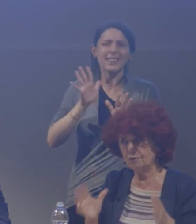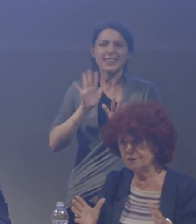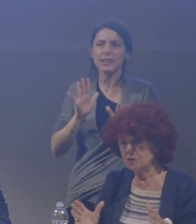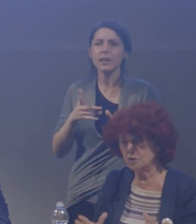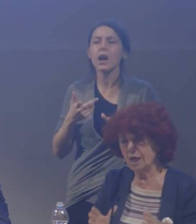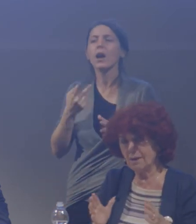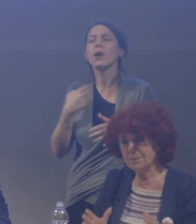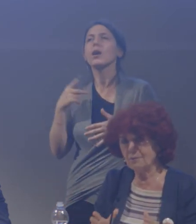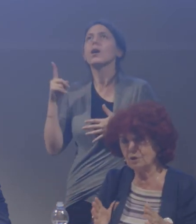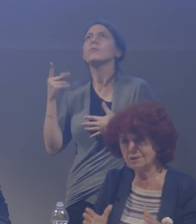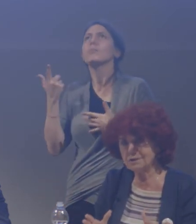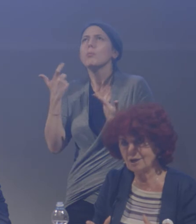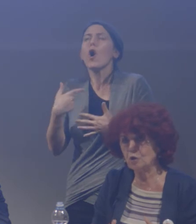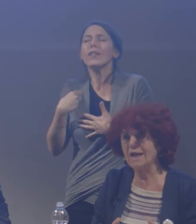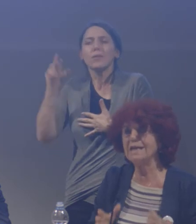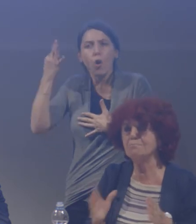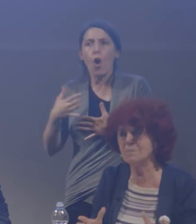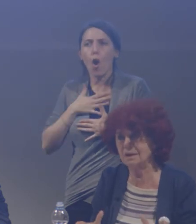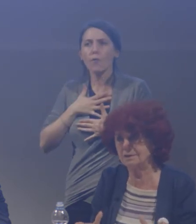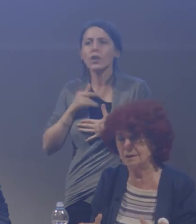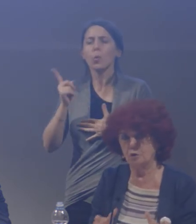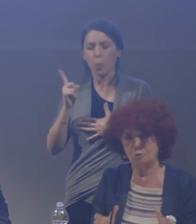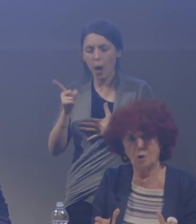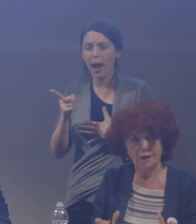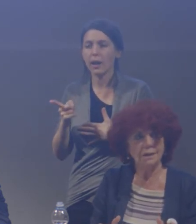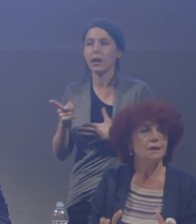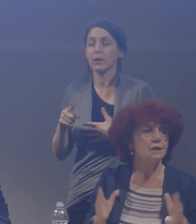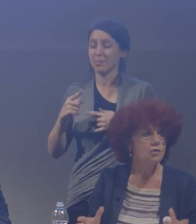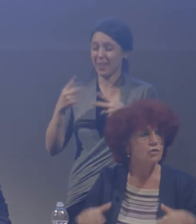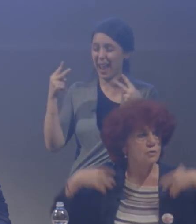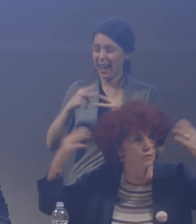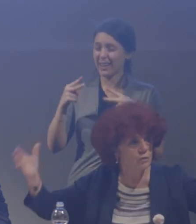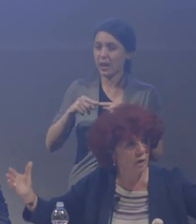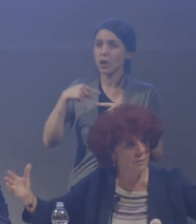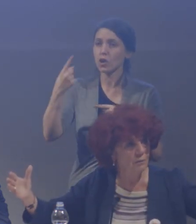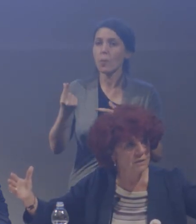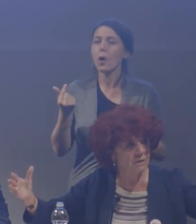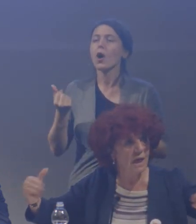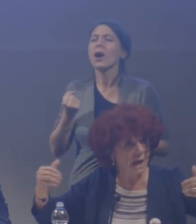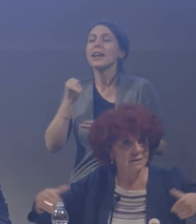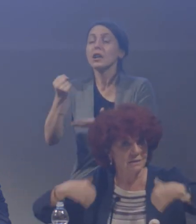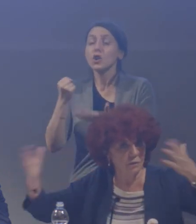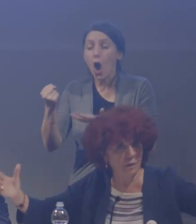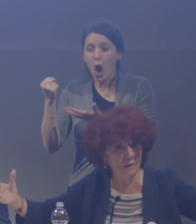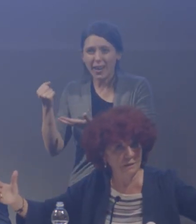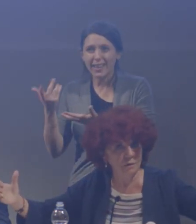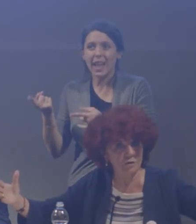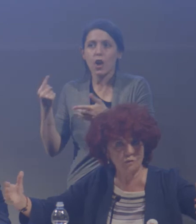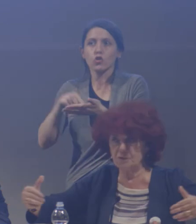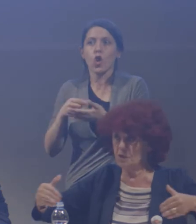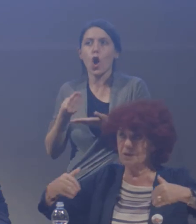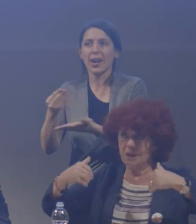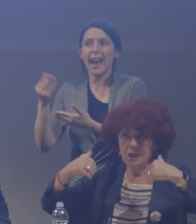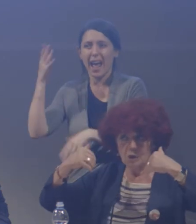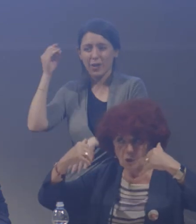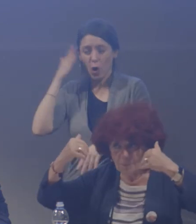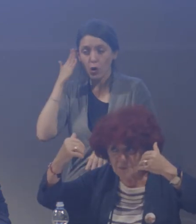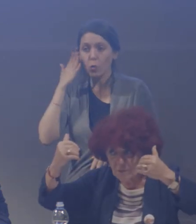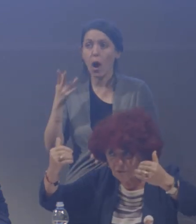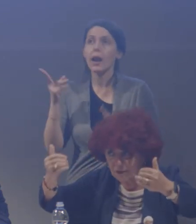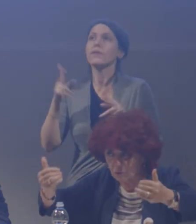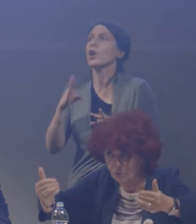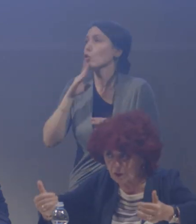per convinzione, abbiamo iniziato a immettere dopo anni risorse, forse non le abbiamo messe, anzi sicuramente non a sufficienza,